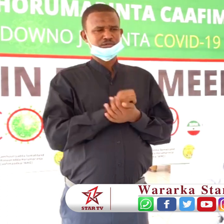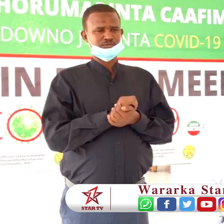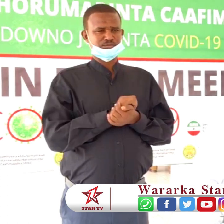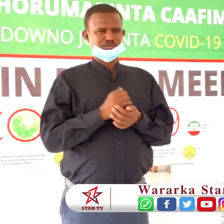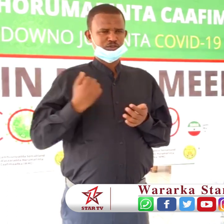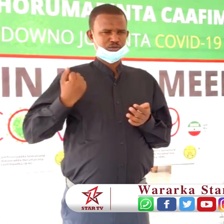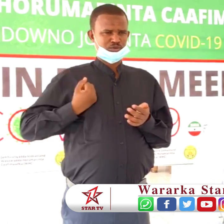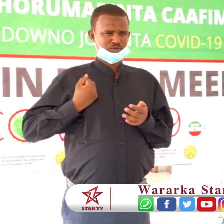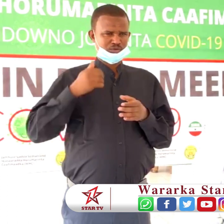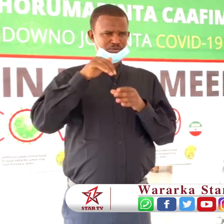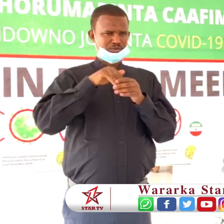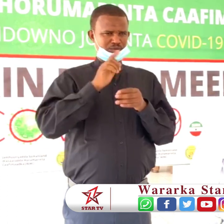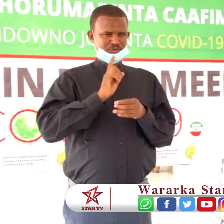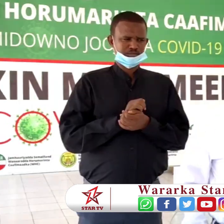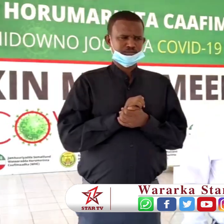dumar kuma jiraan.